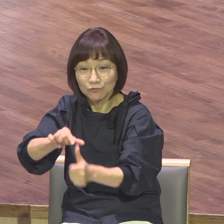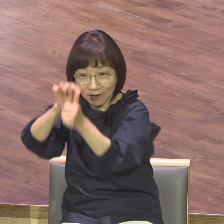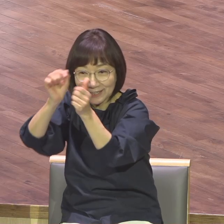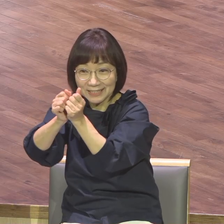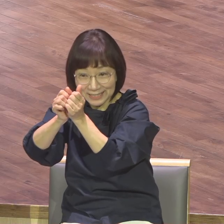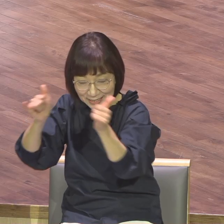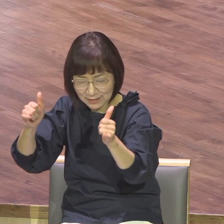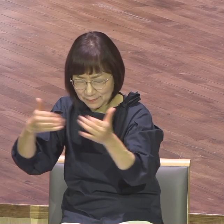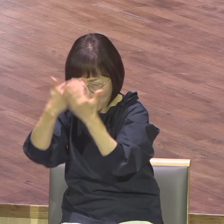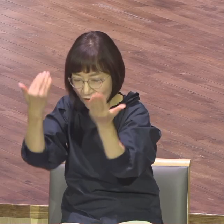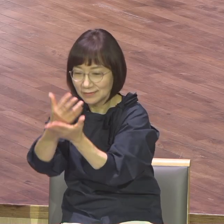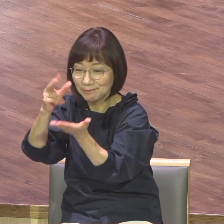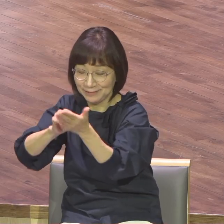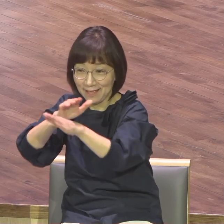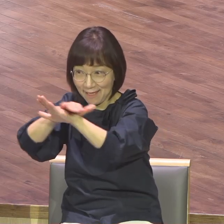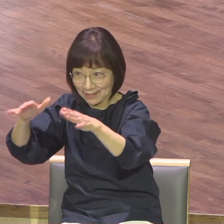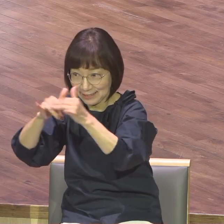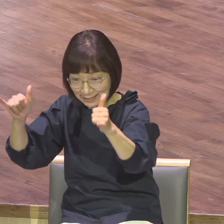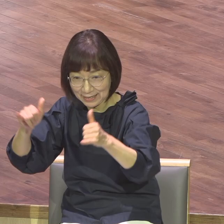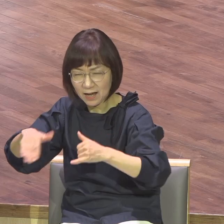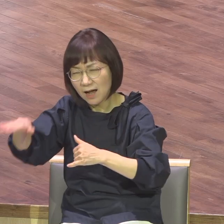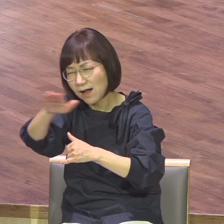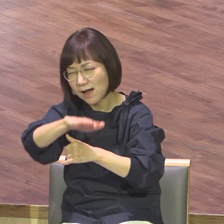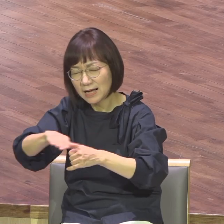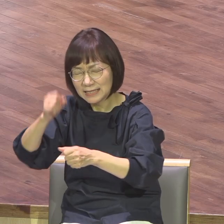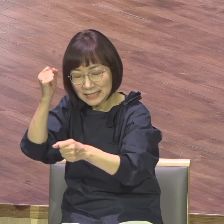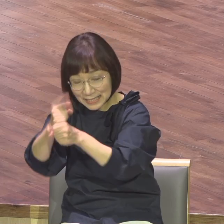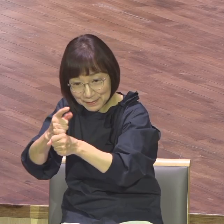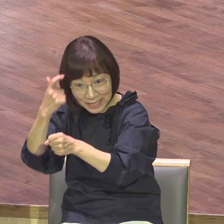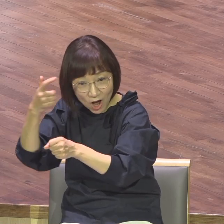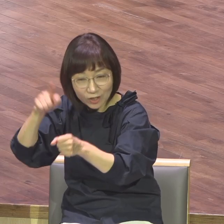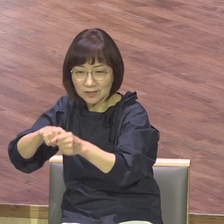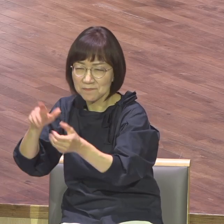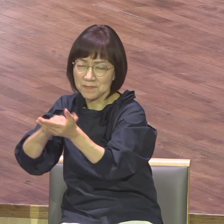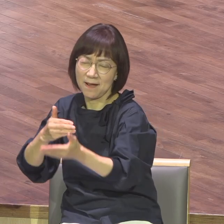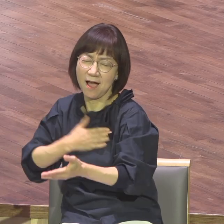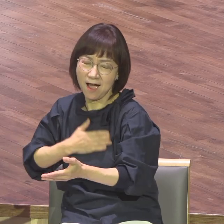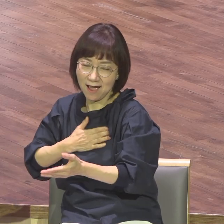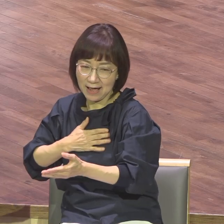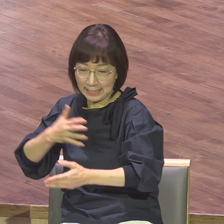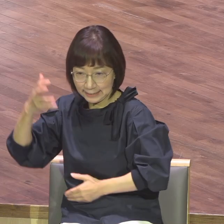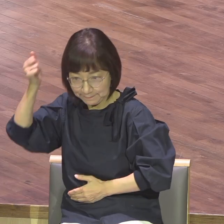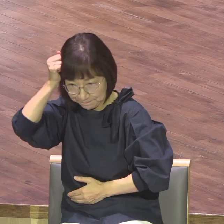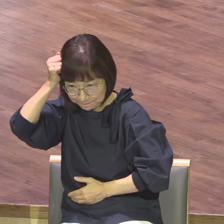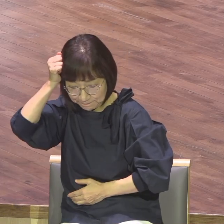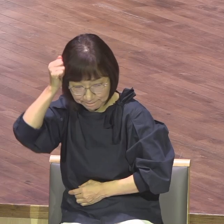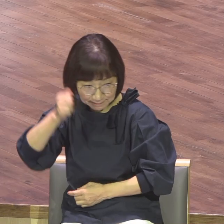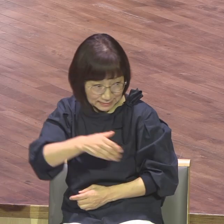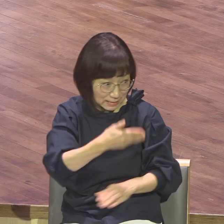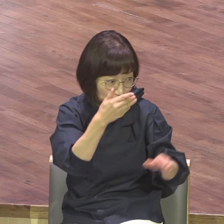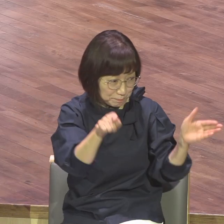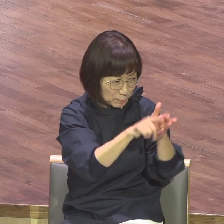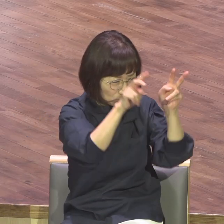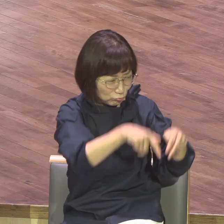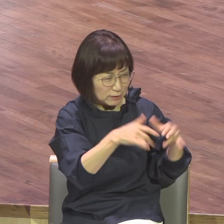해답, 모든 문제 해결자. 이 영적 비밀을 다른 사람에게 말하라고 우리를 부르셨다.